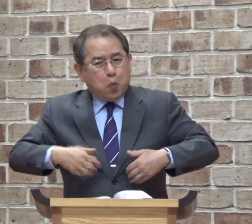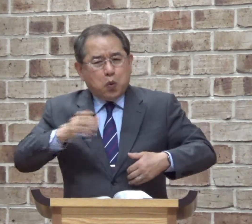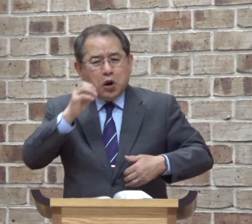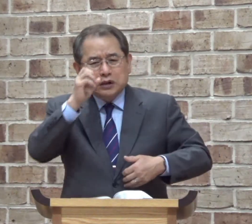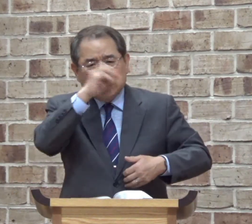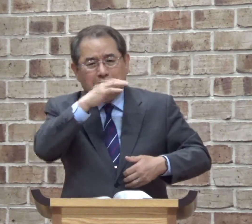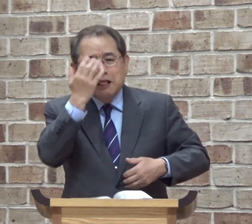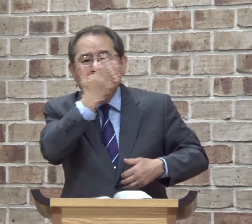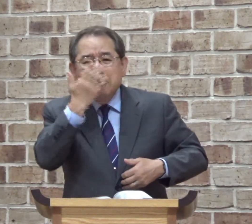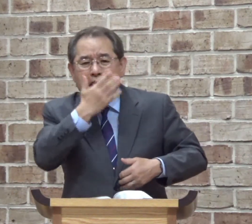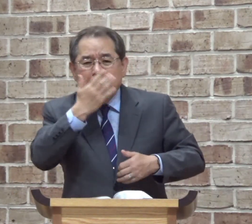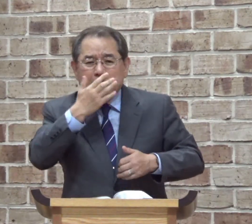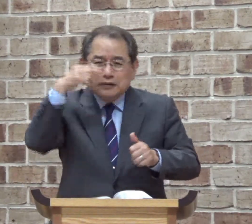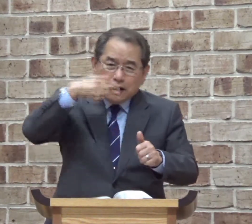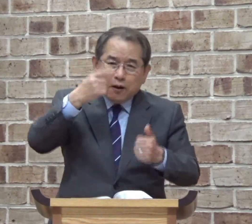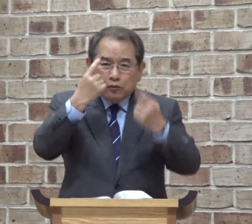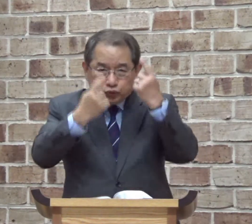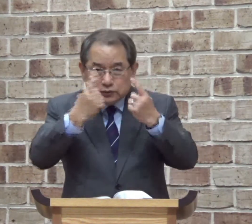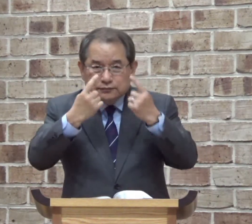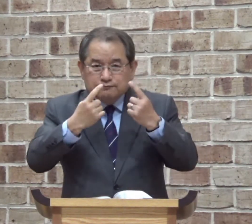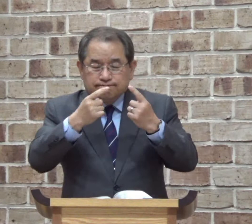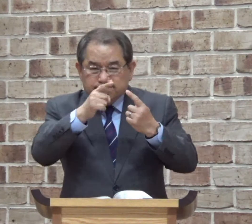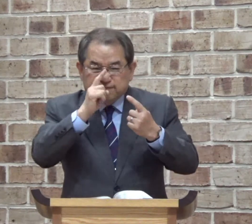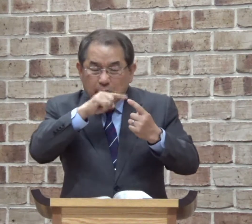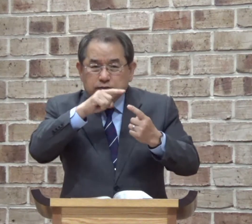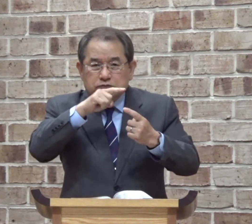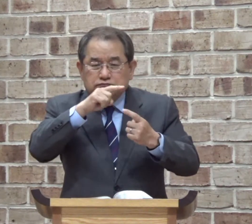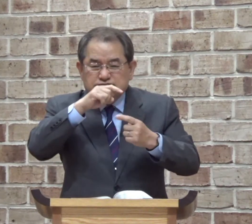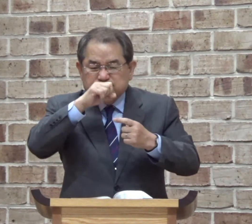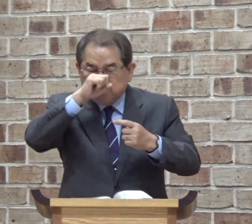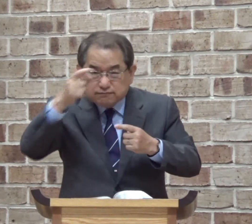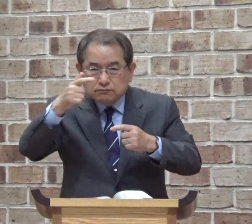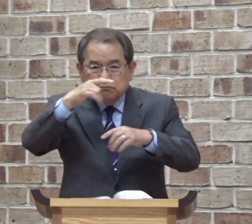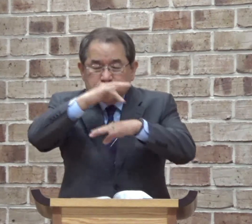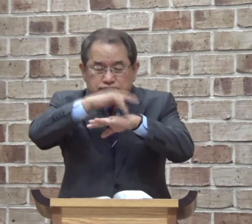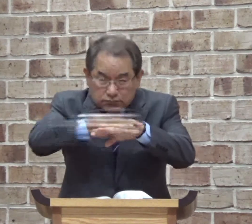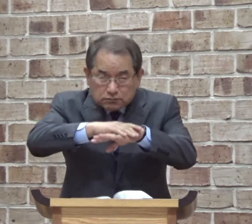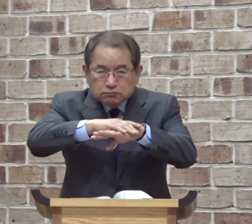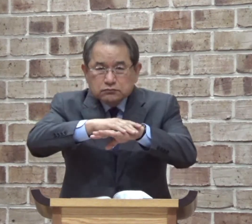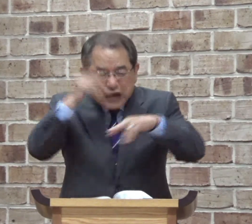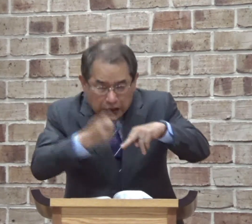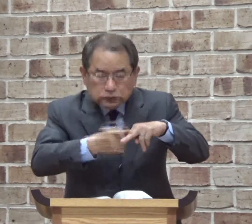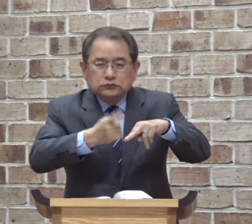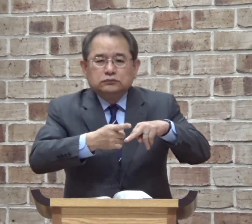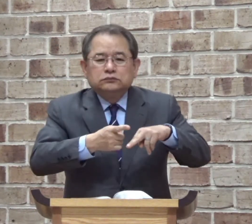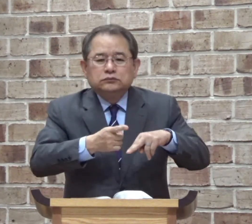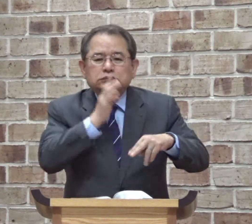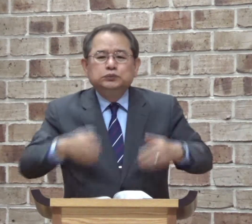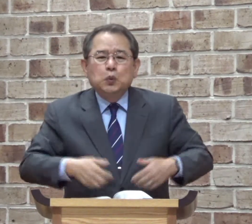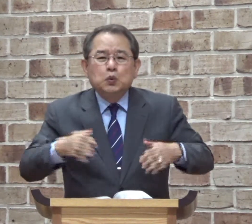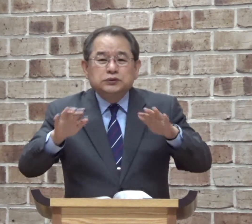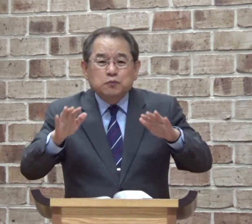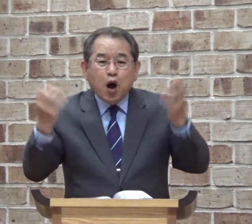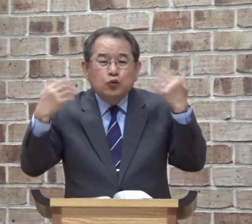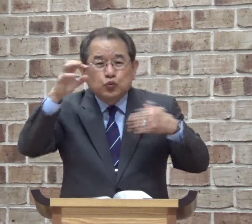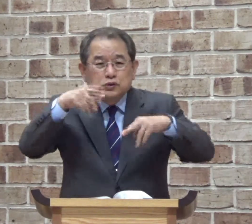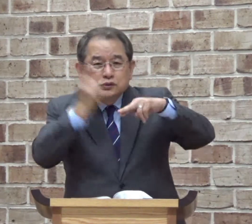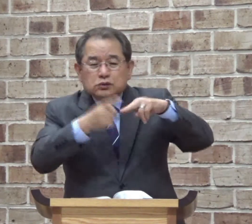지금은 학교에서 체벌이 없지만, 체벌하면 안 되지만 과거에는 너무나 많은 체벌이 있었습니다. 지금 체벌을 하면 경찰에